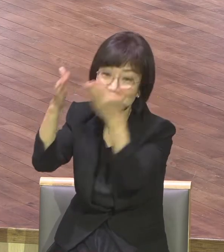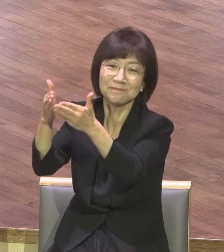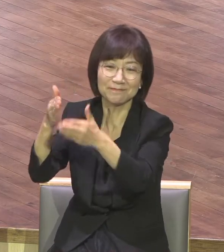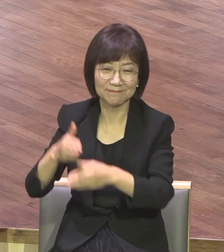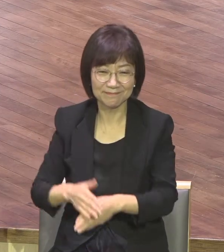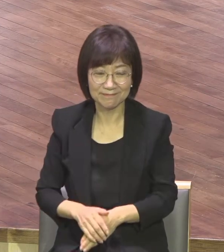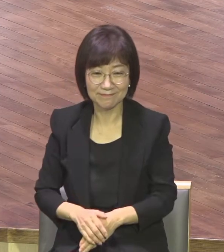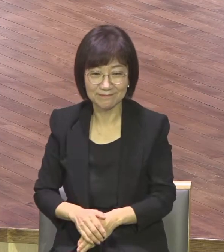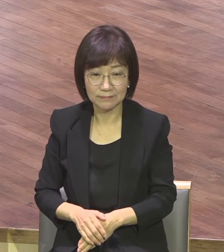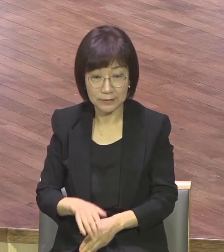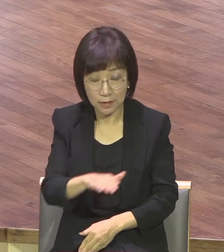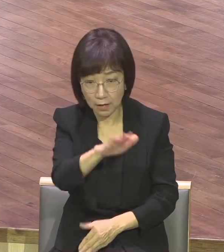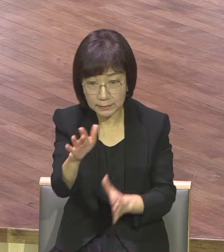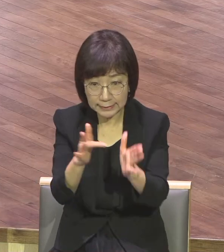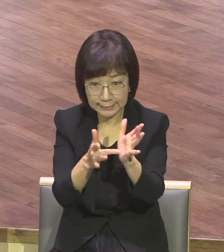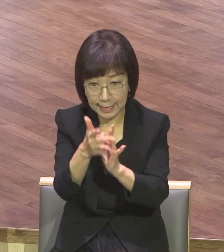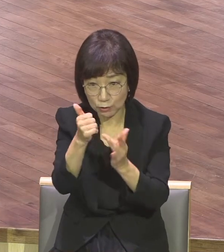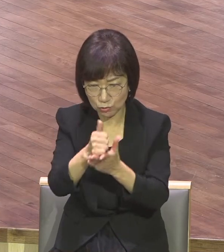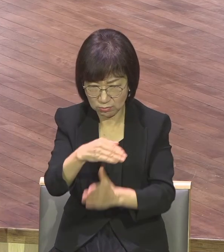예수 똑바로 믿어야 돼요.